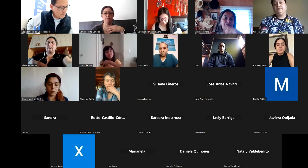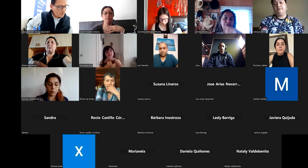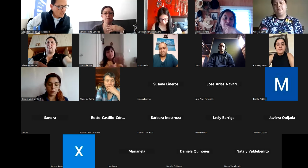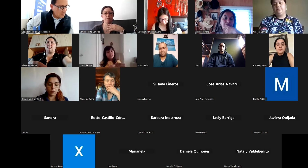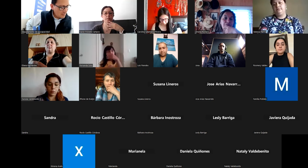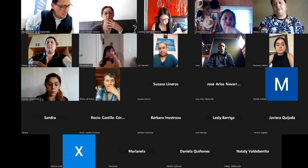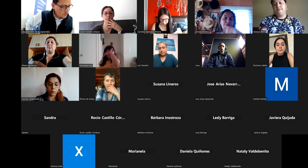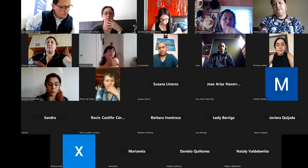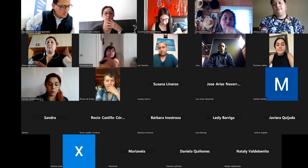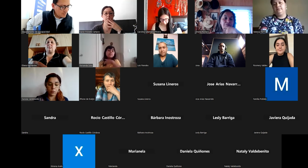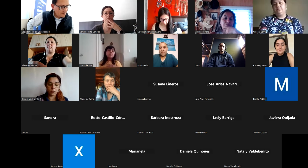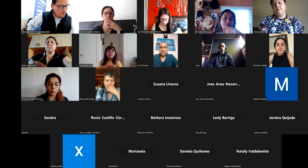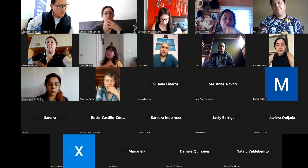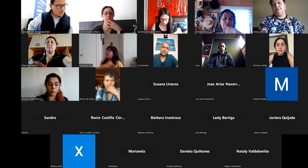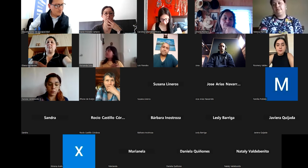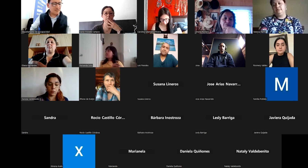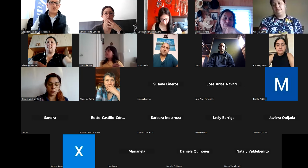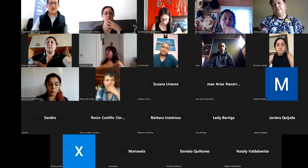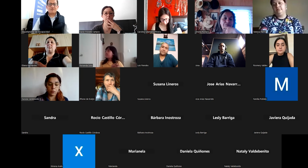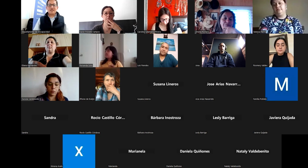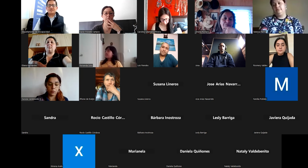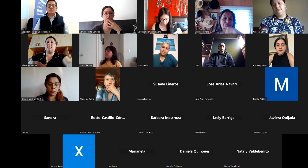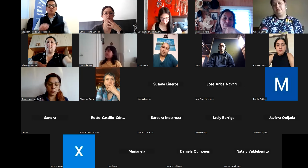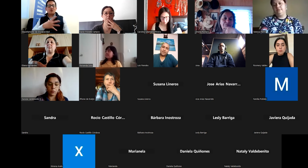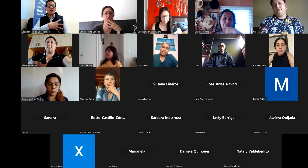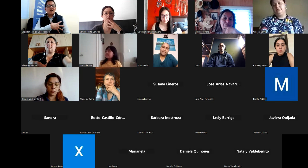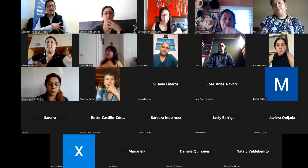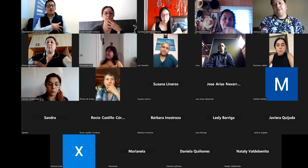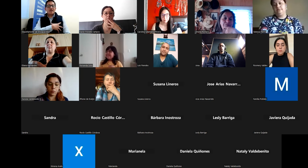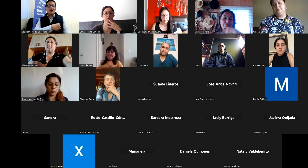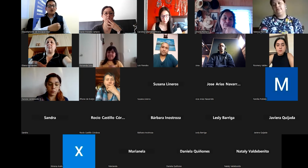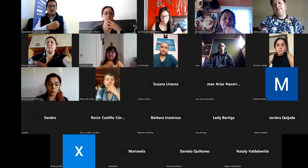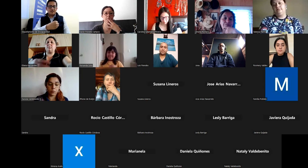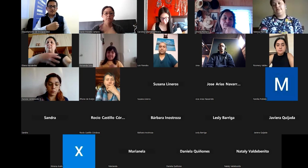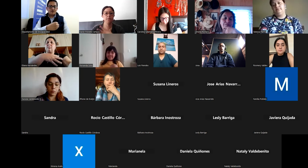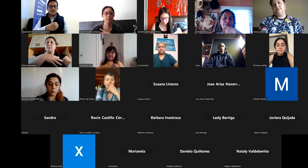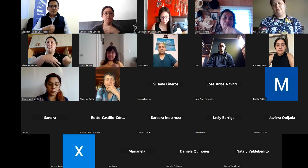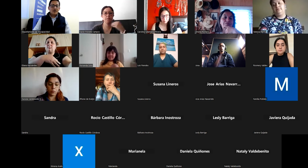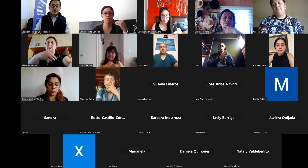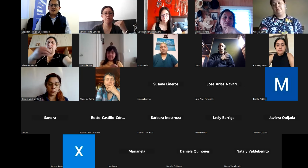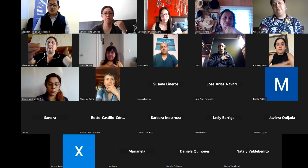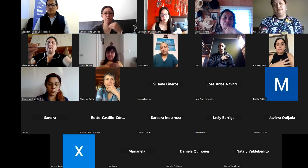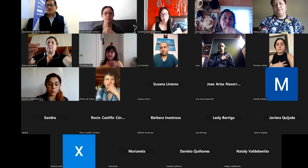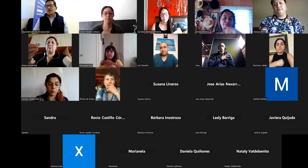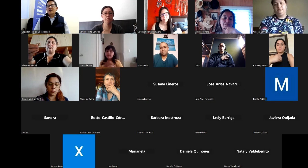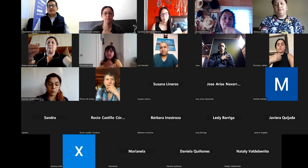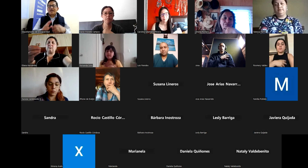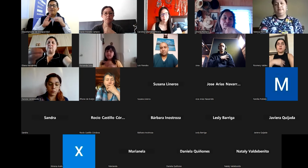vamos a la próxima semana vamos a ver más sobre la familia cierto pero por lo menos ya adelantamos que hijos es así cierto entonces ya en